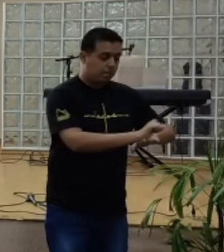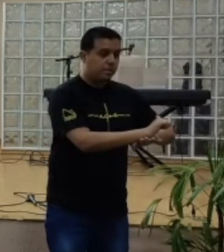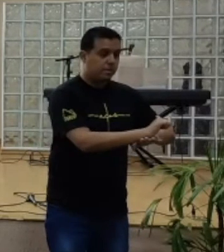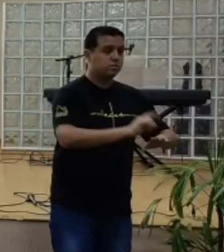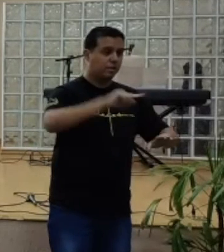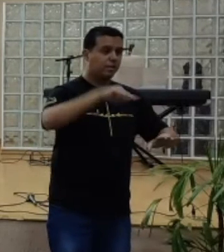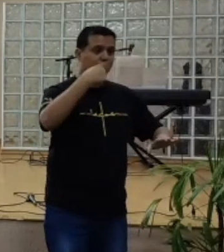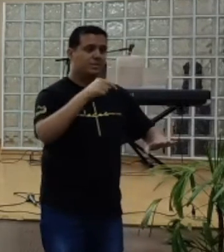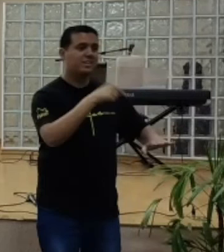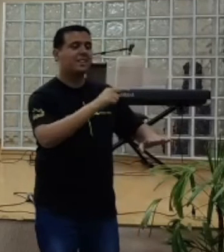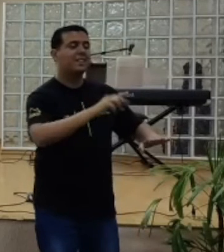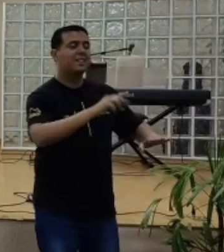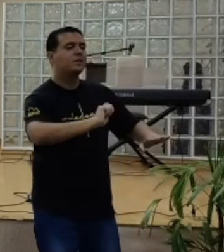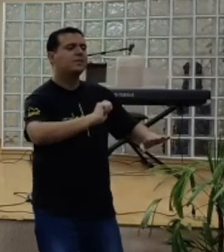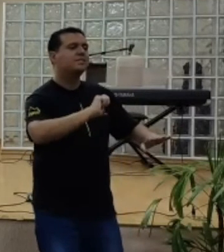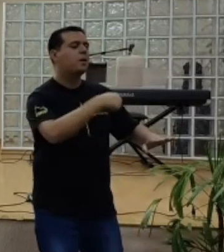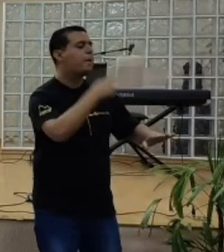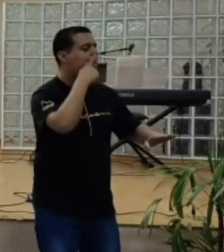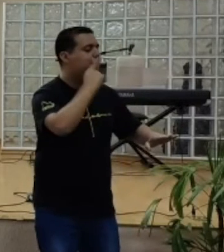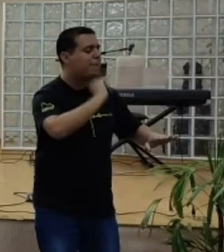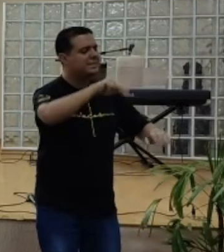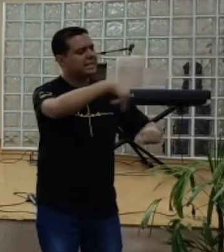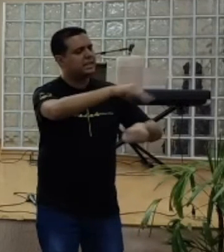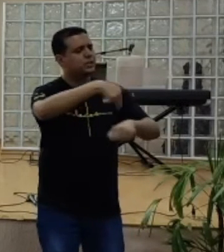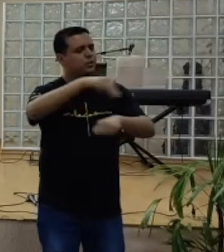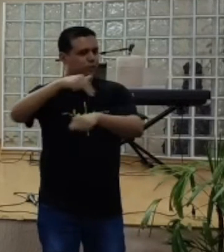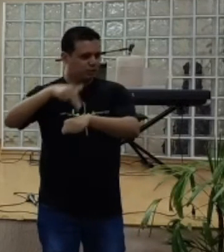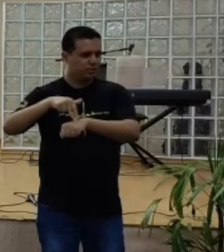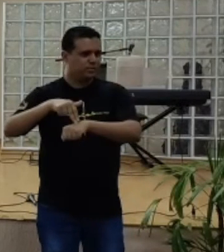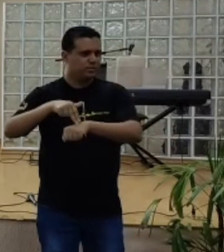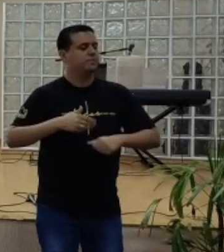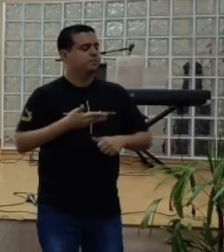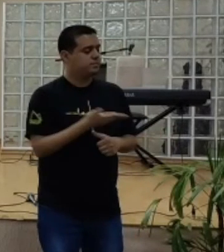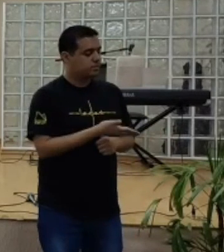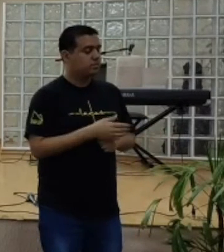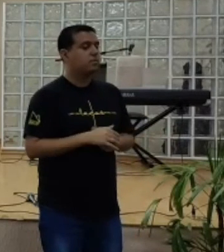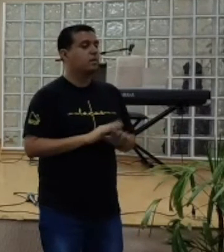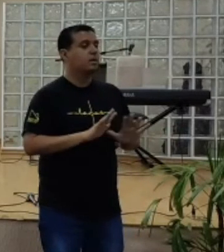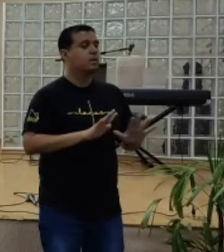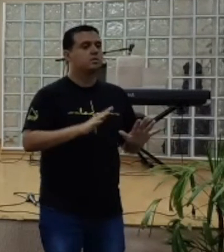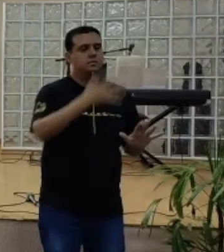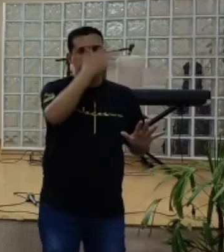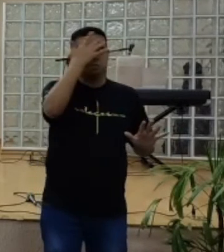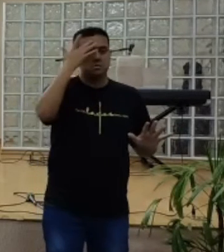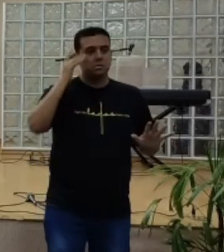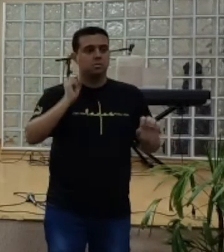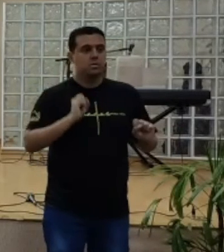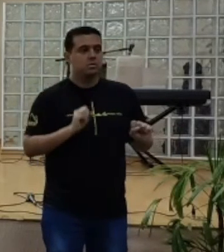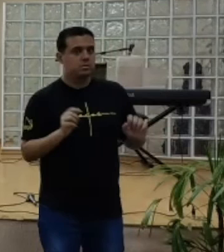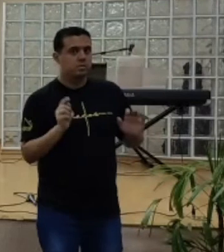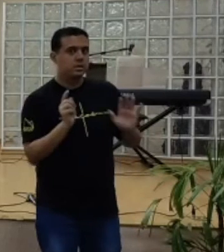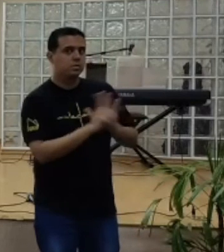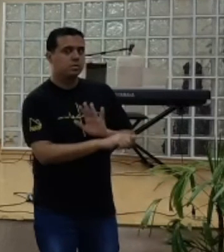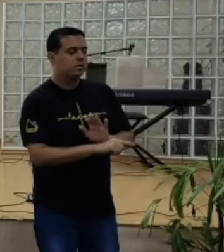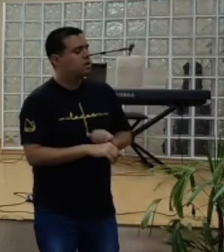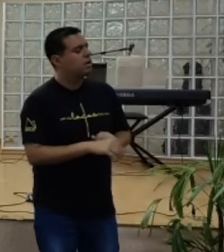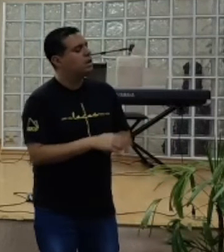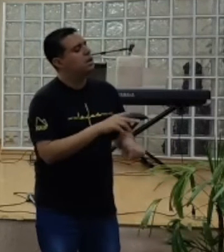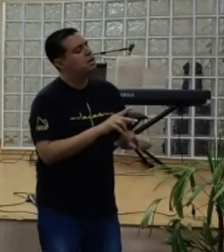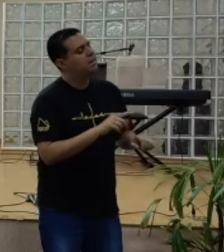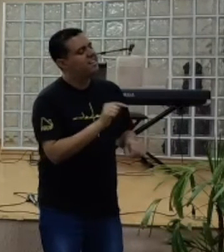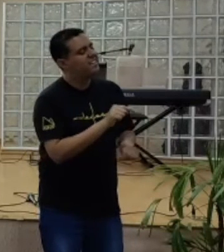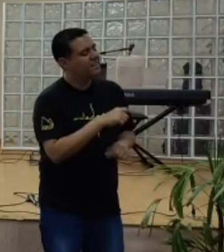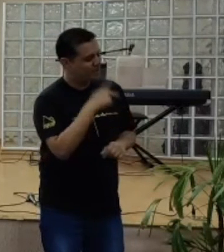Pai bendito e depois pai de muitas nações. E aí alguém perguntava para ele: nossa, pai de muitas nações, quantos filhos você tem?